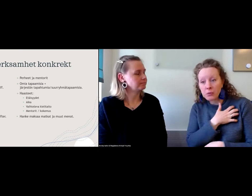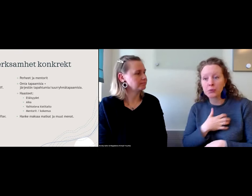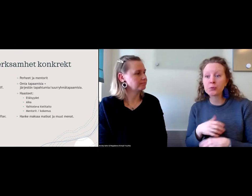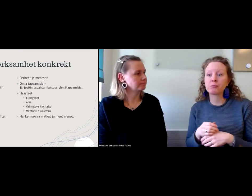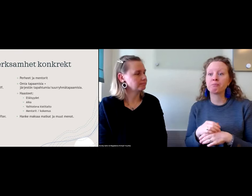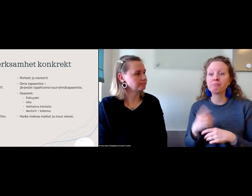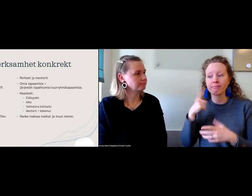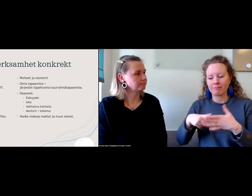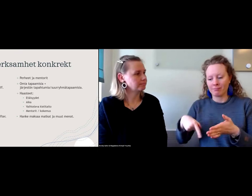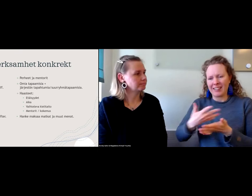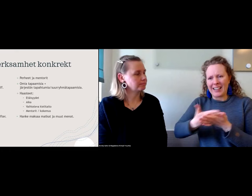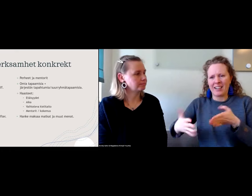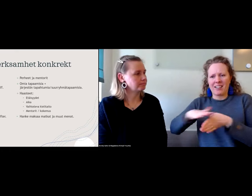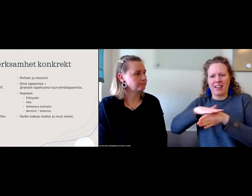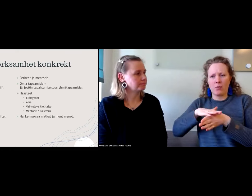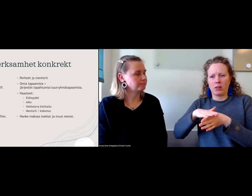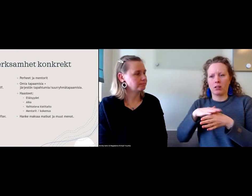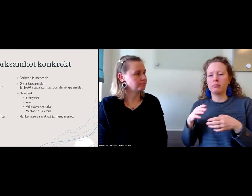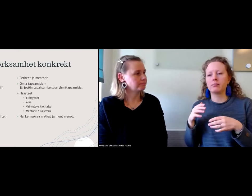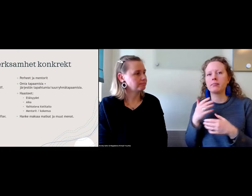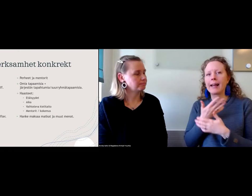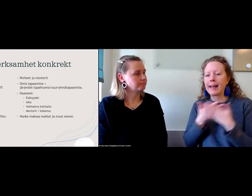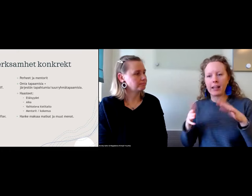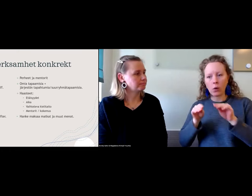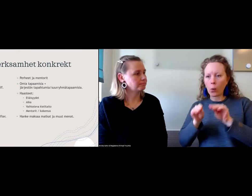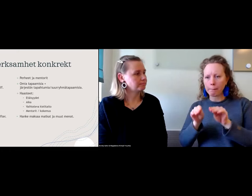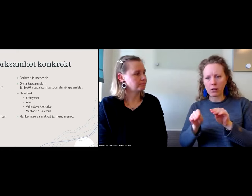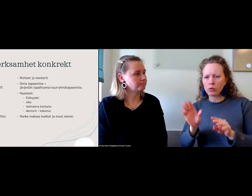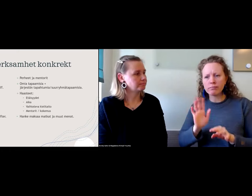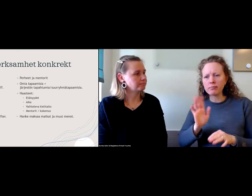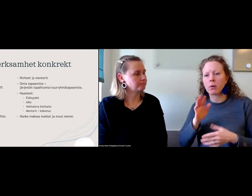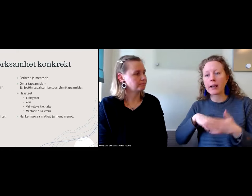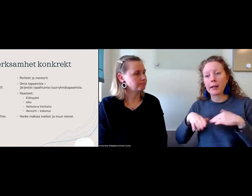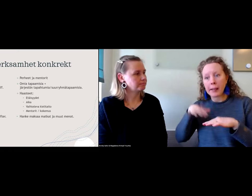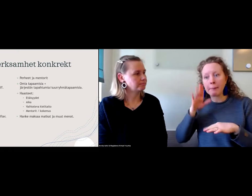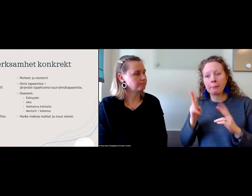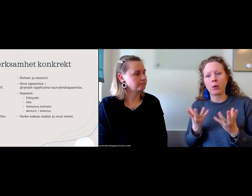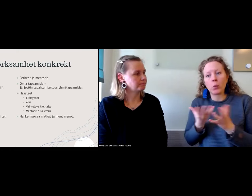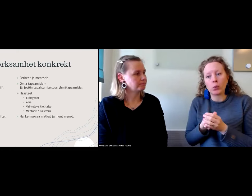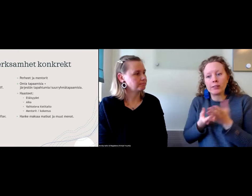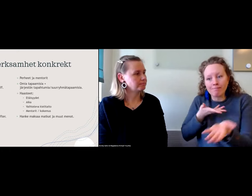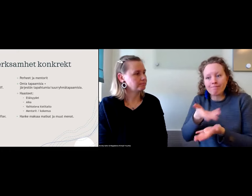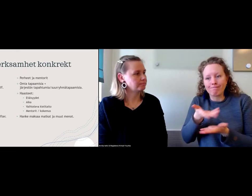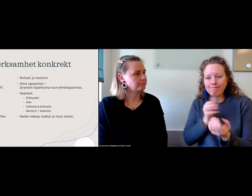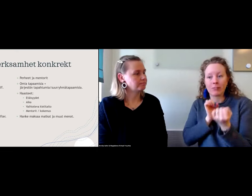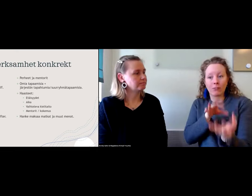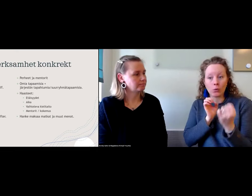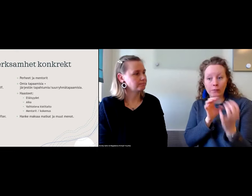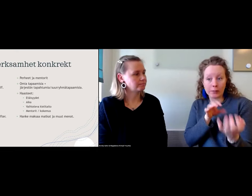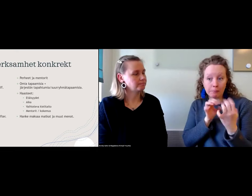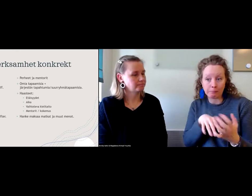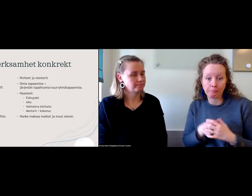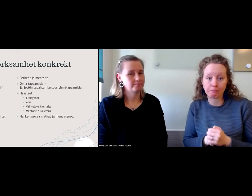perhettä, on perheen kanssa mukana harrastuksissa, käy eri paikoissa, erilaisia kielenkäyttötilanteita. Mentorit